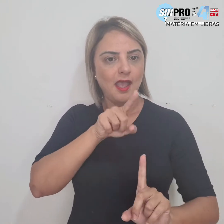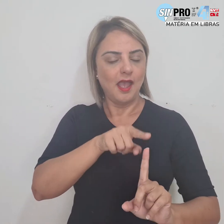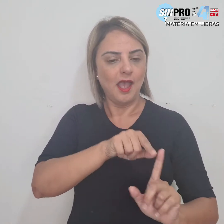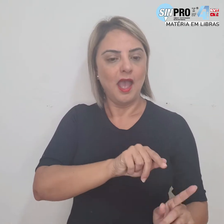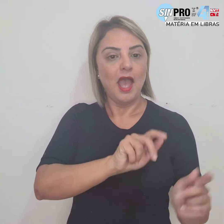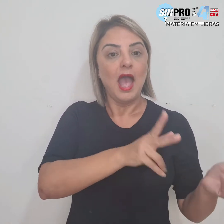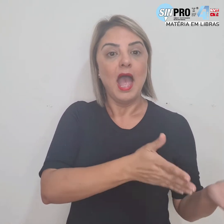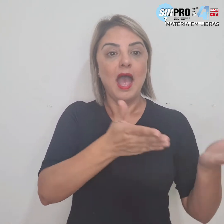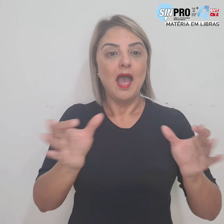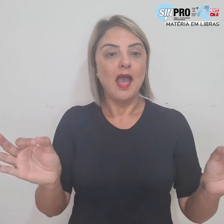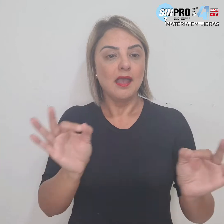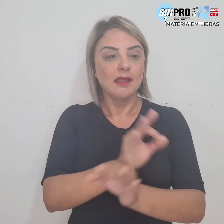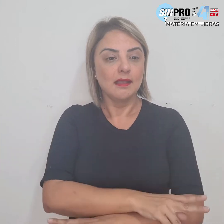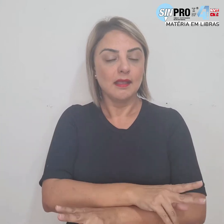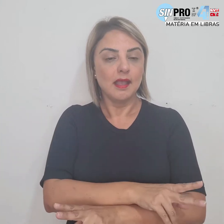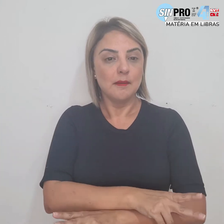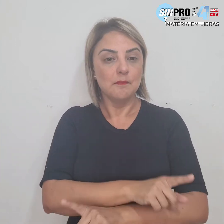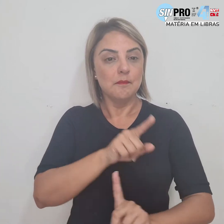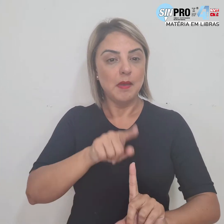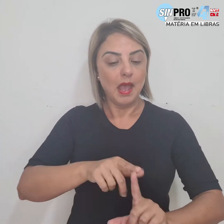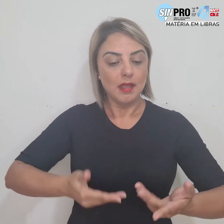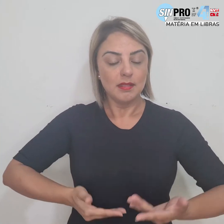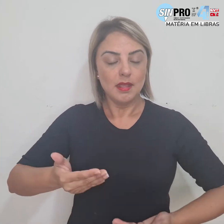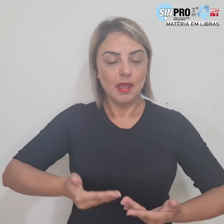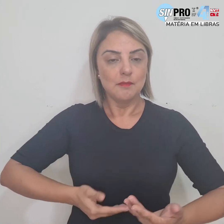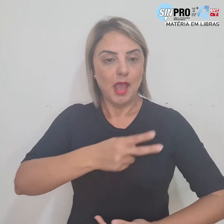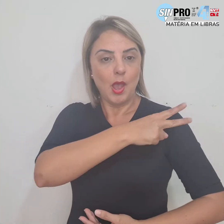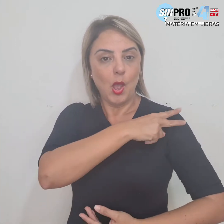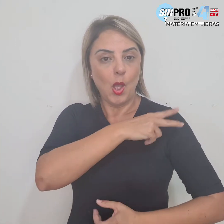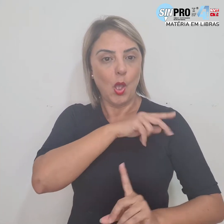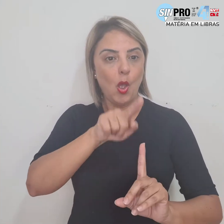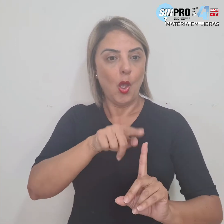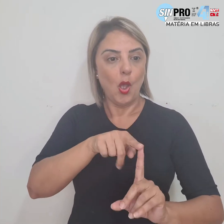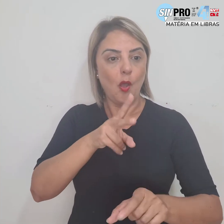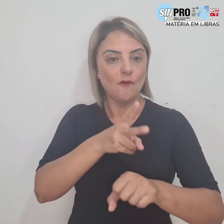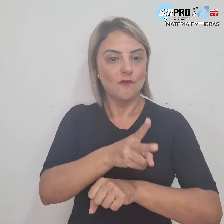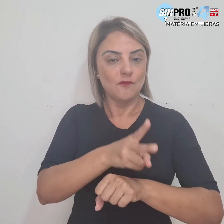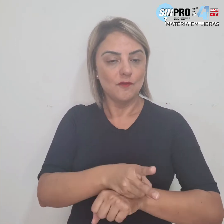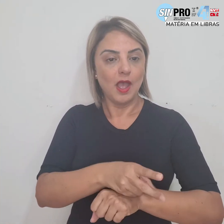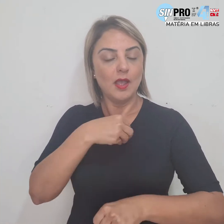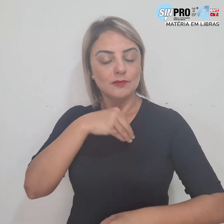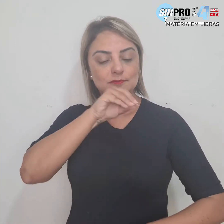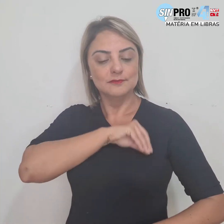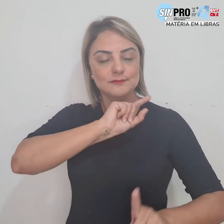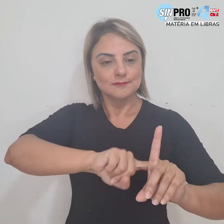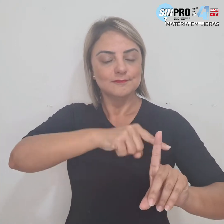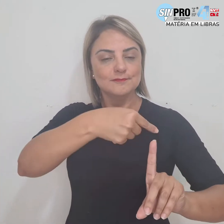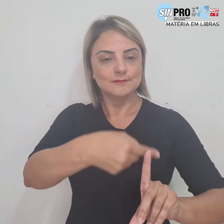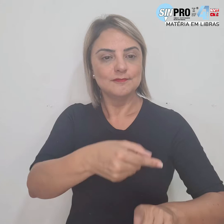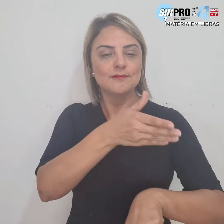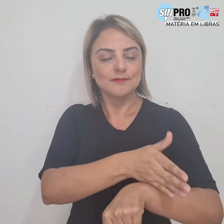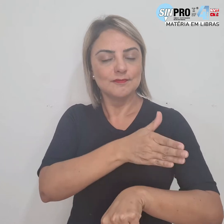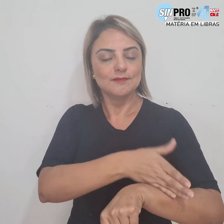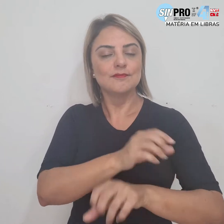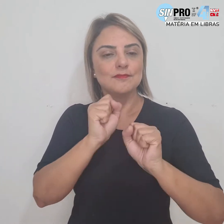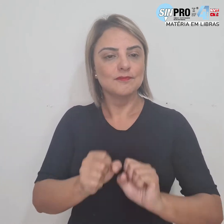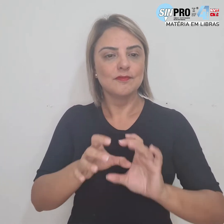ocupados, extinguir ou transformar cargos públicos efetivos, vagos ou comissionados, o que na prática permite que um